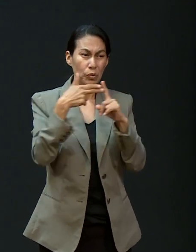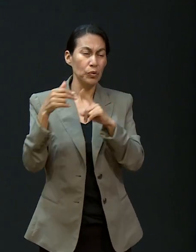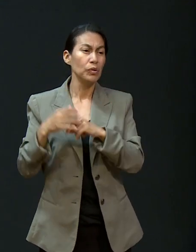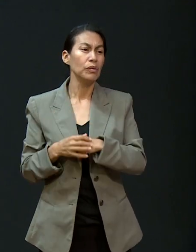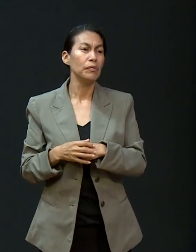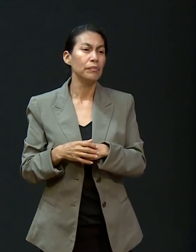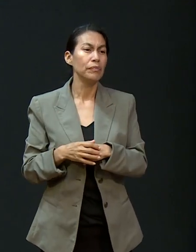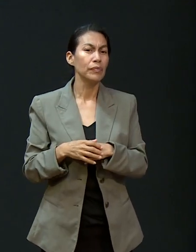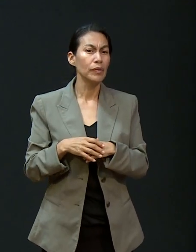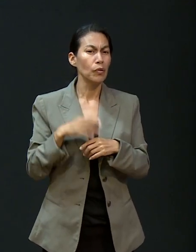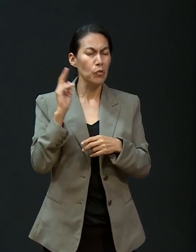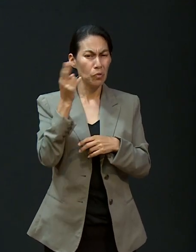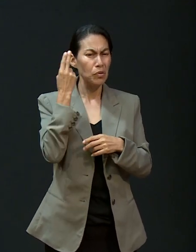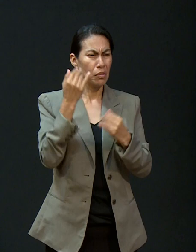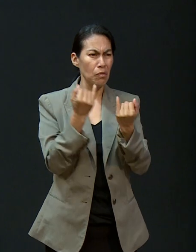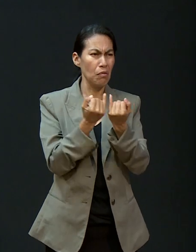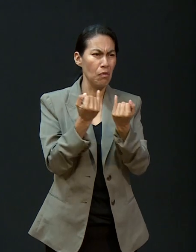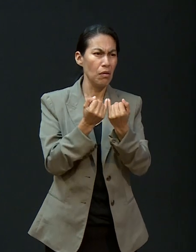Amén.